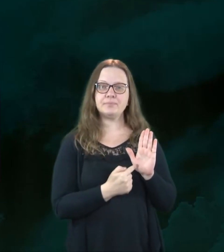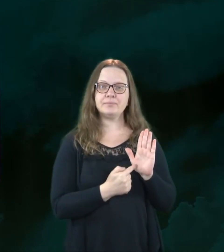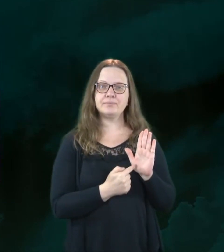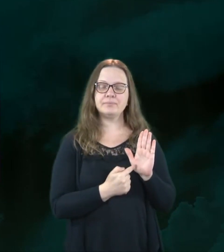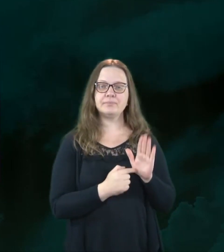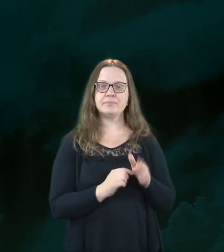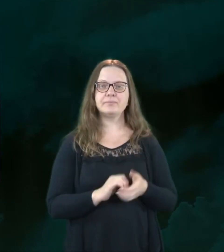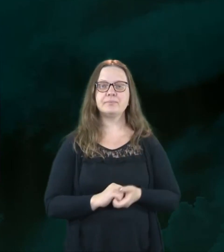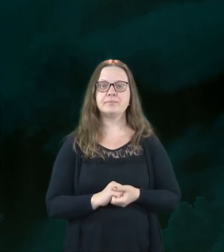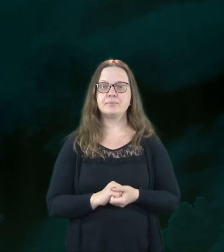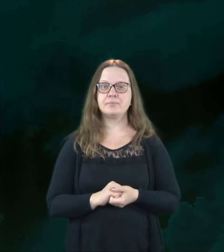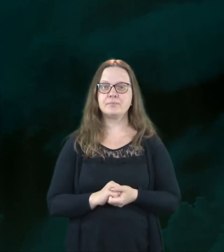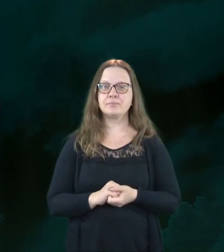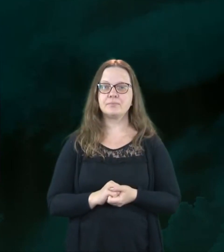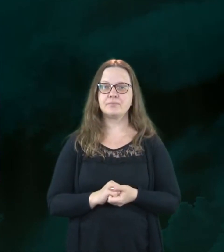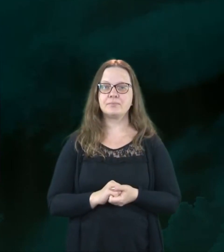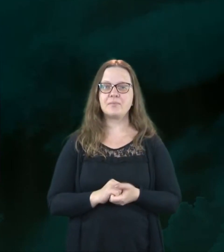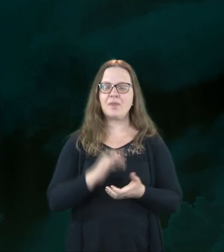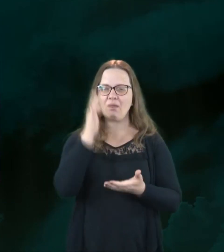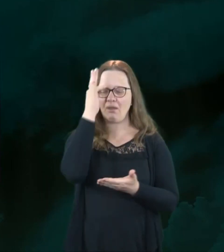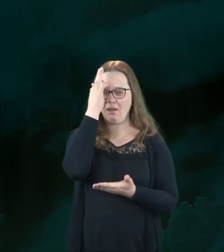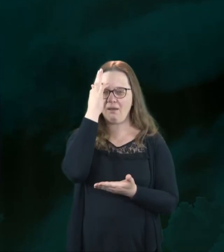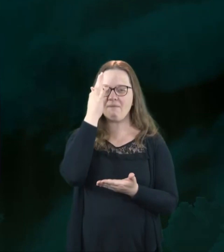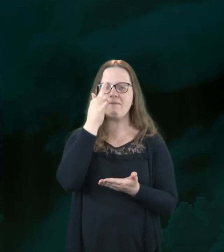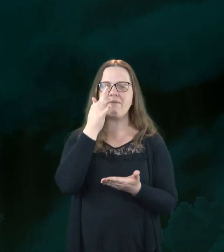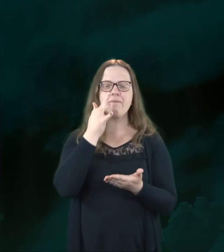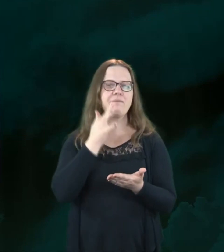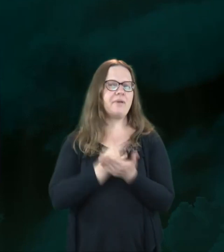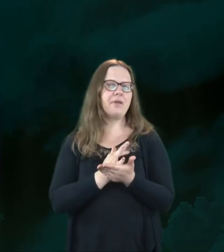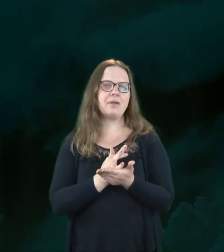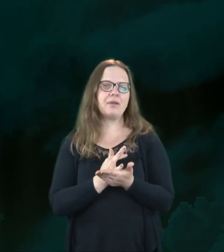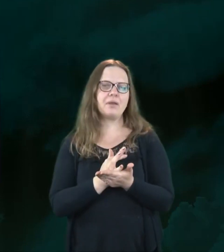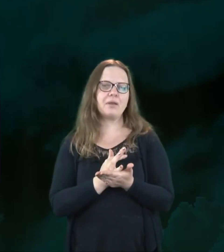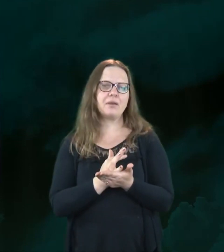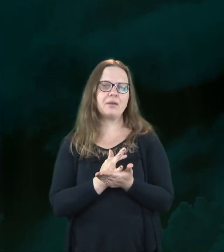assim, a fé vem como?